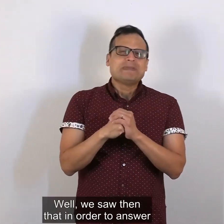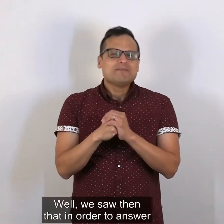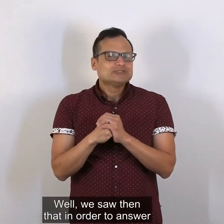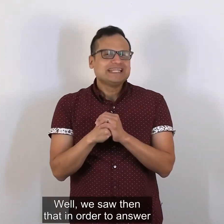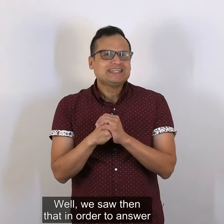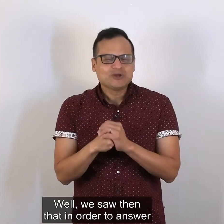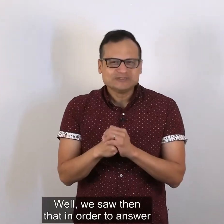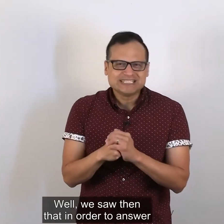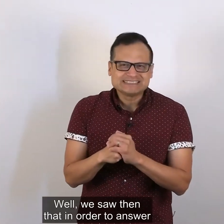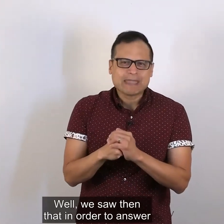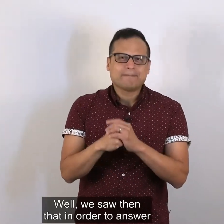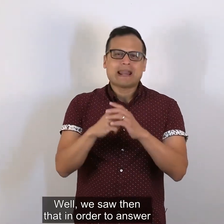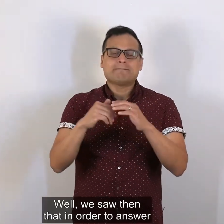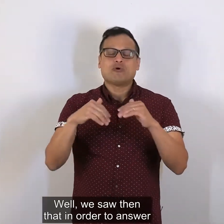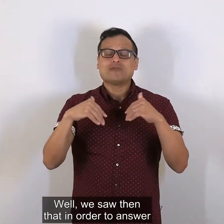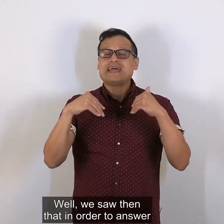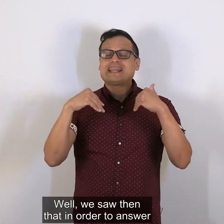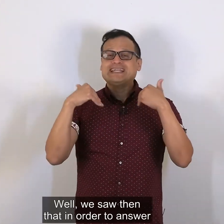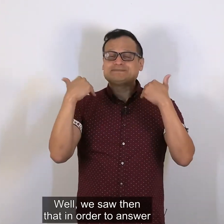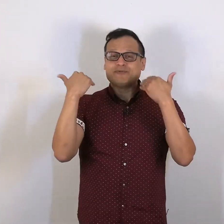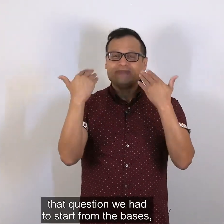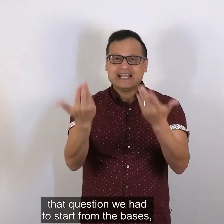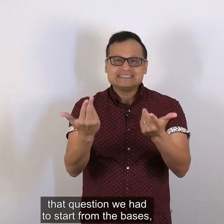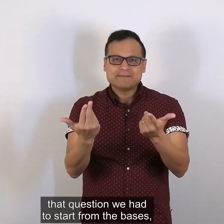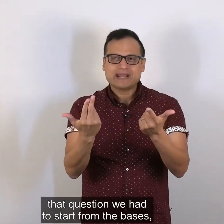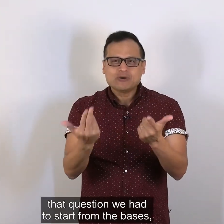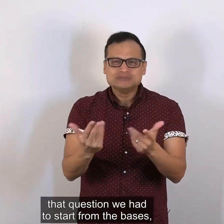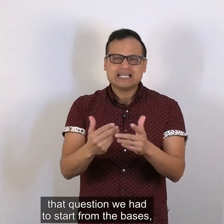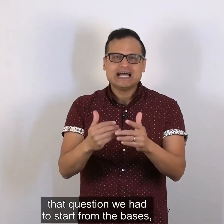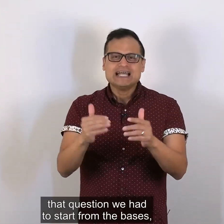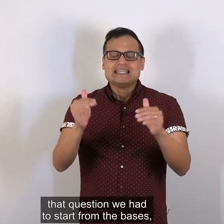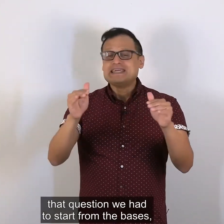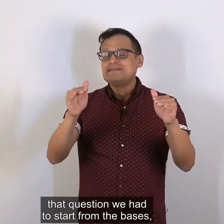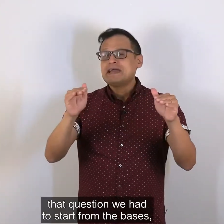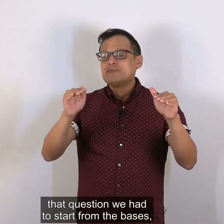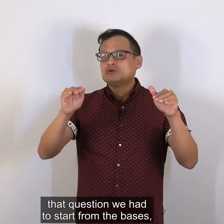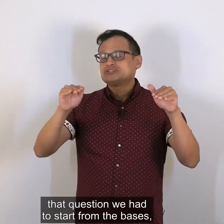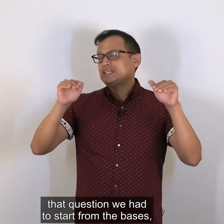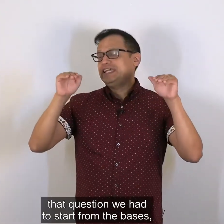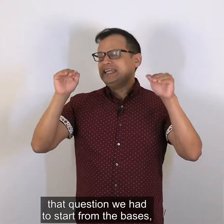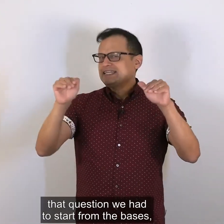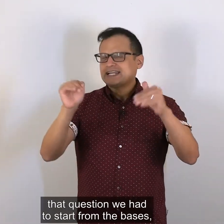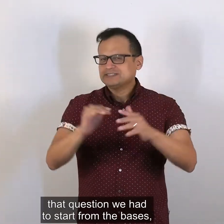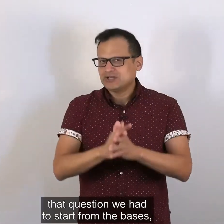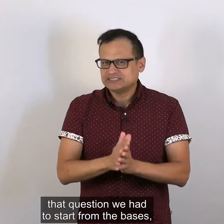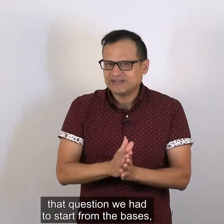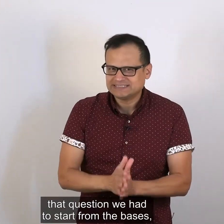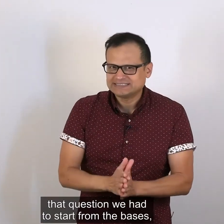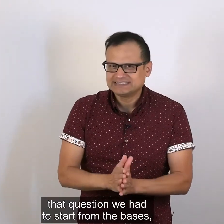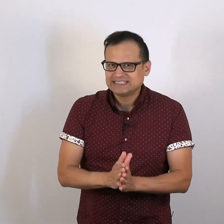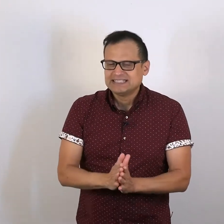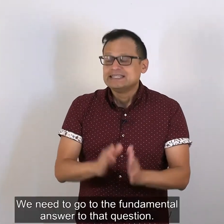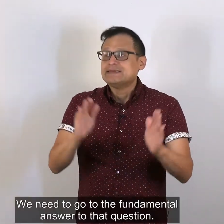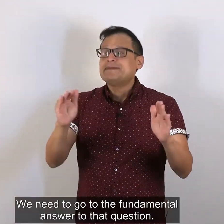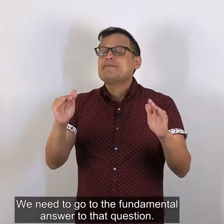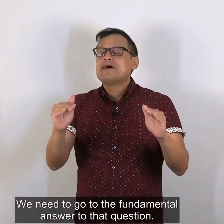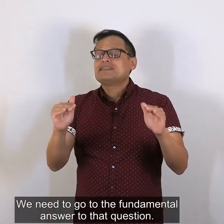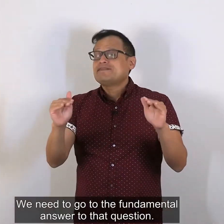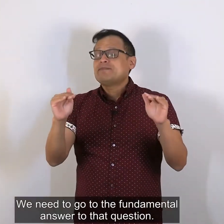vimos entonces que para poder responder a esa pregunta, debíamos ir de regreso a las bases. Debíamos